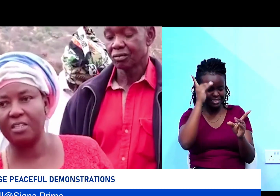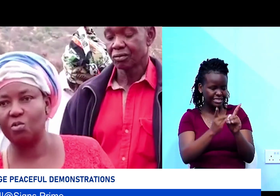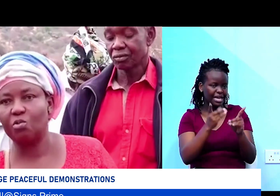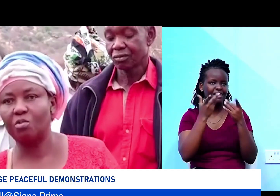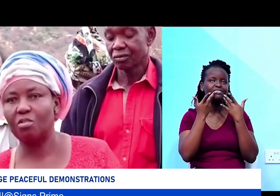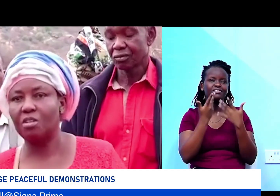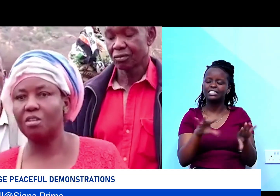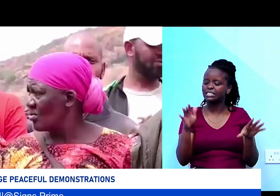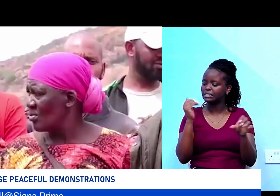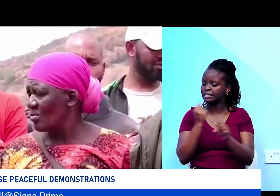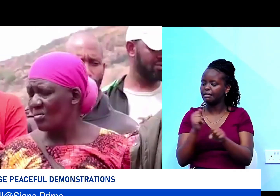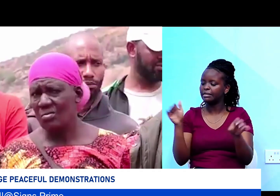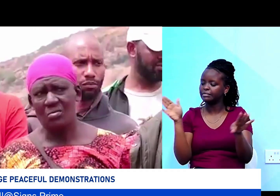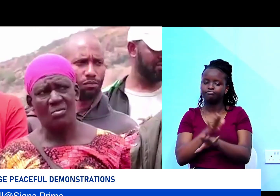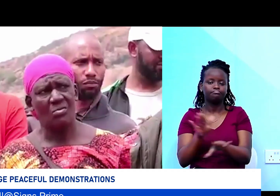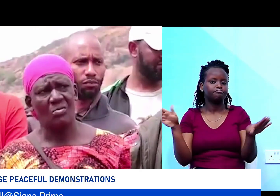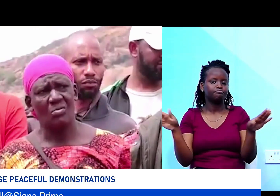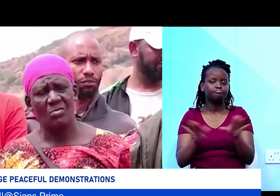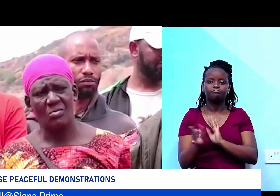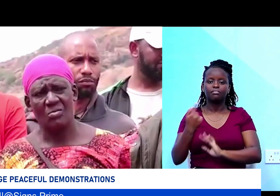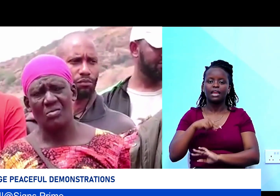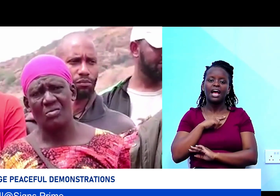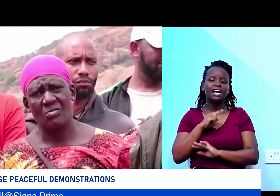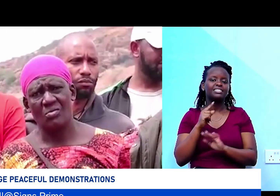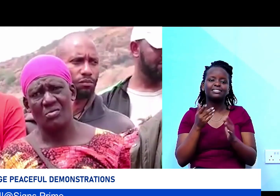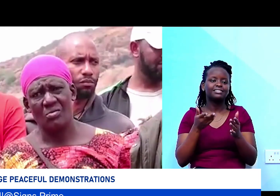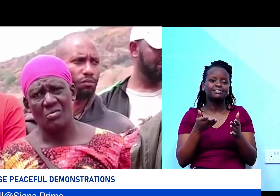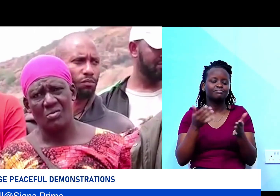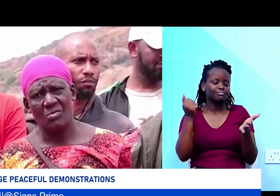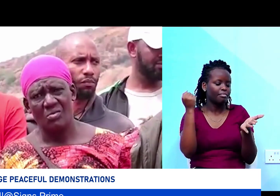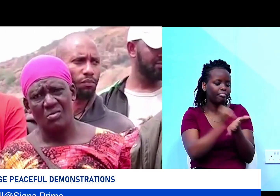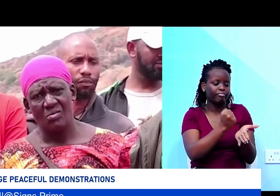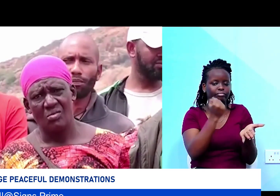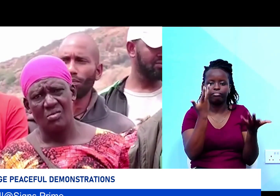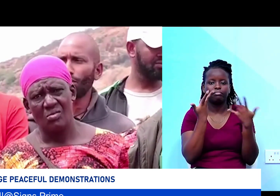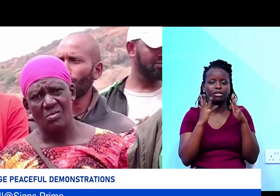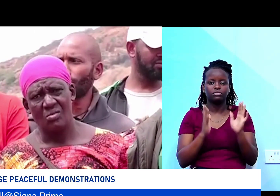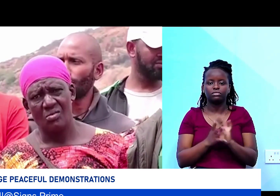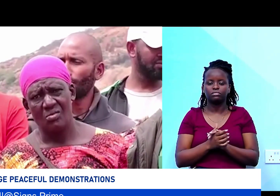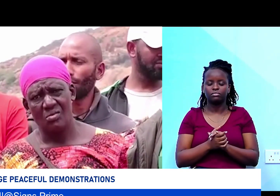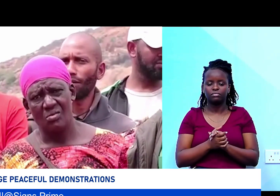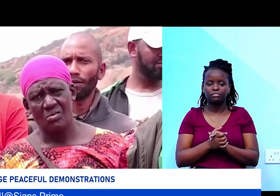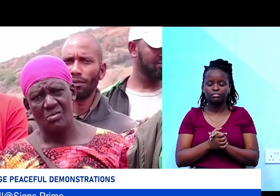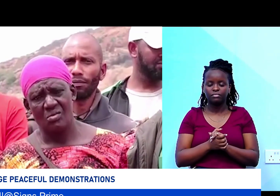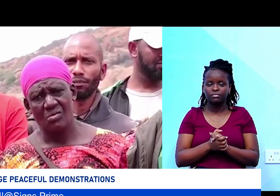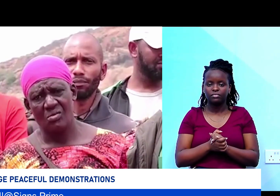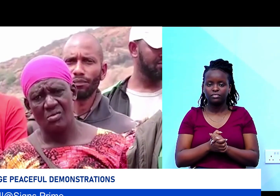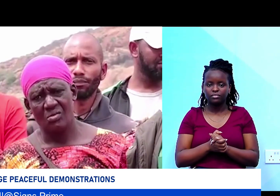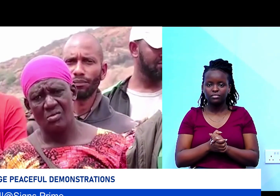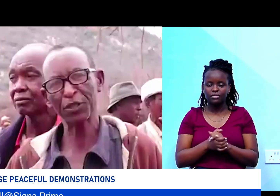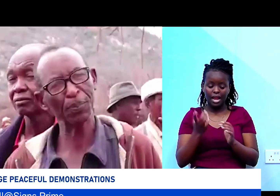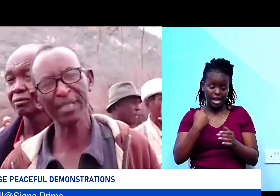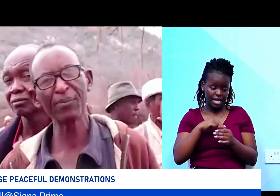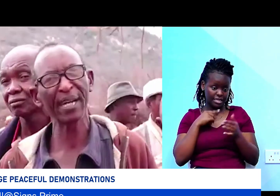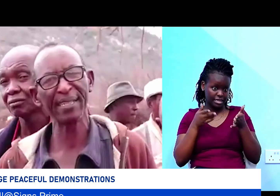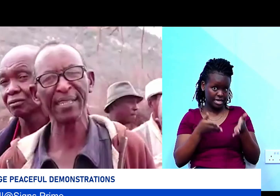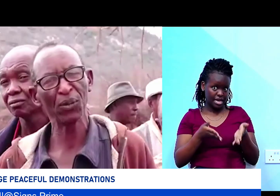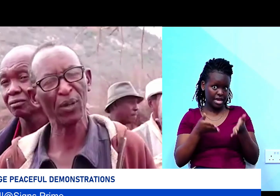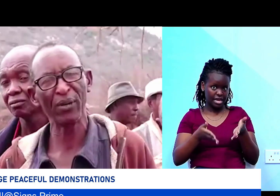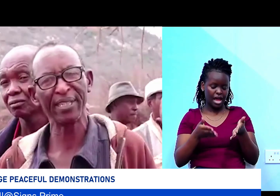kitu. Sisi tulikuwa tunakuja tu ni rubber stamp. Ni kwamba sisi wale ambao mnatuona hapa hatupingi mradi ule wa